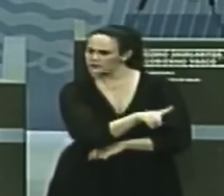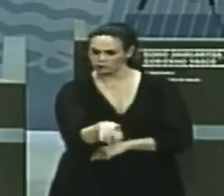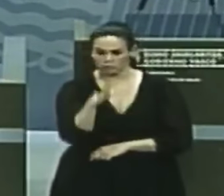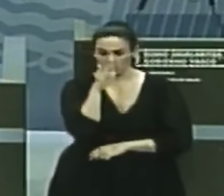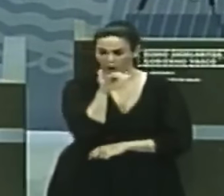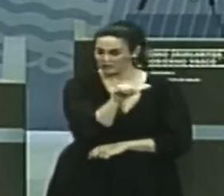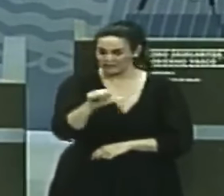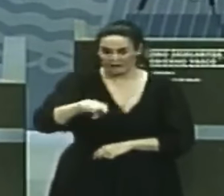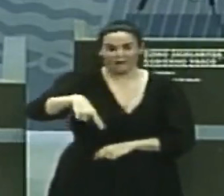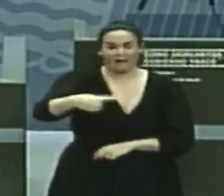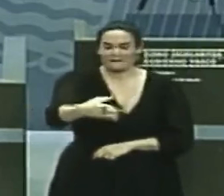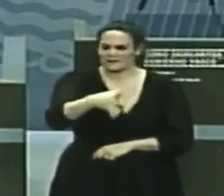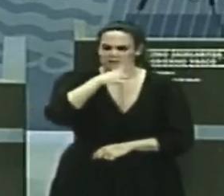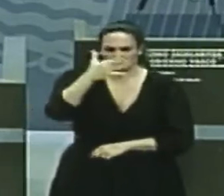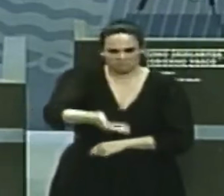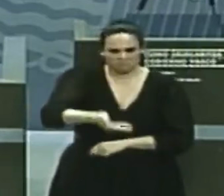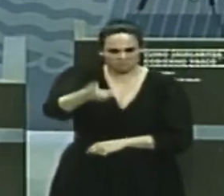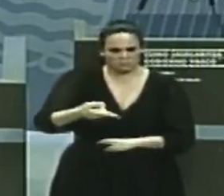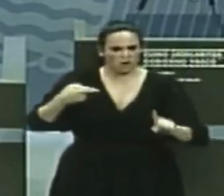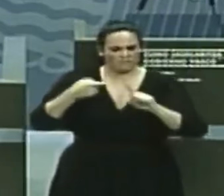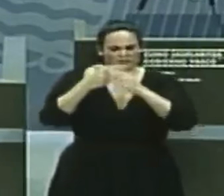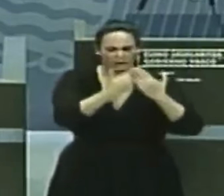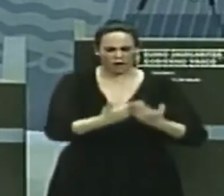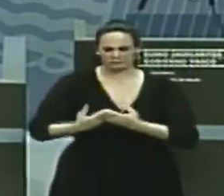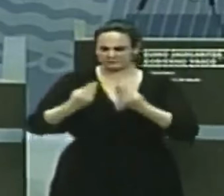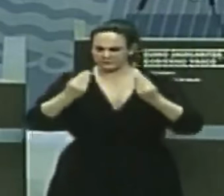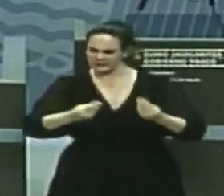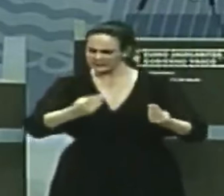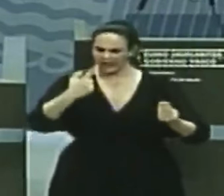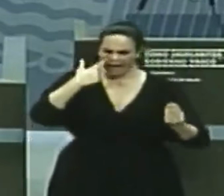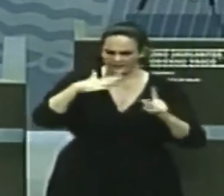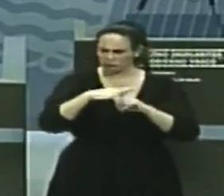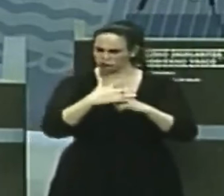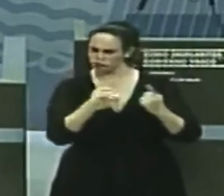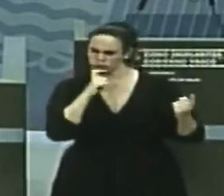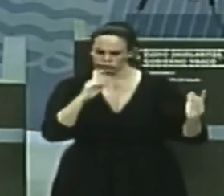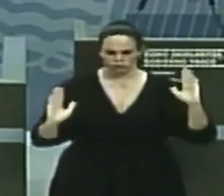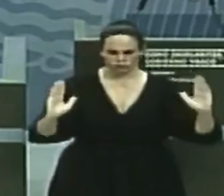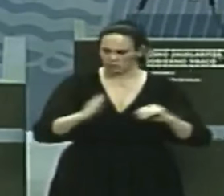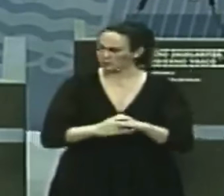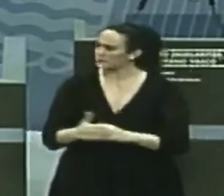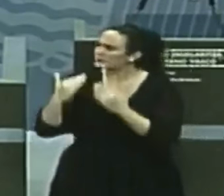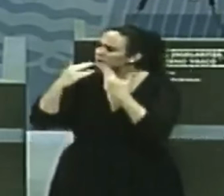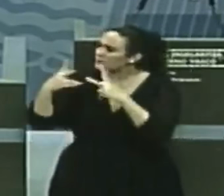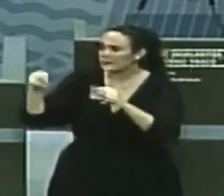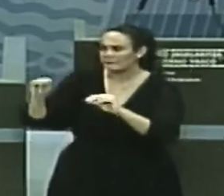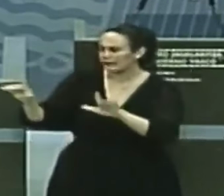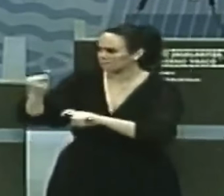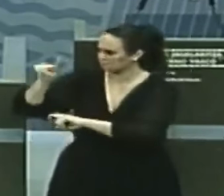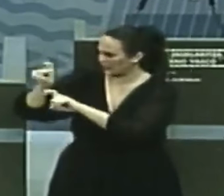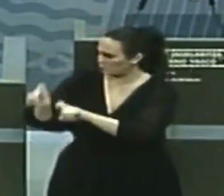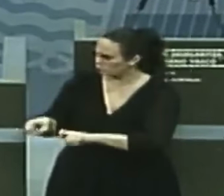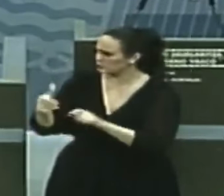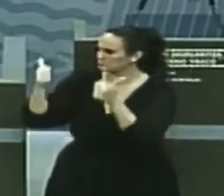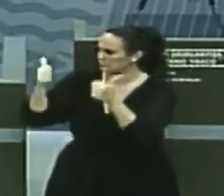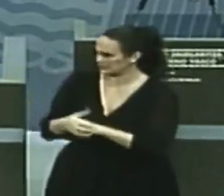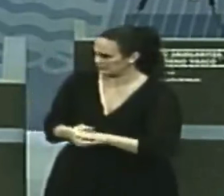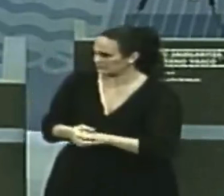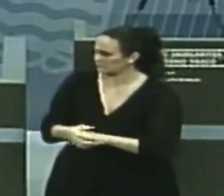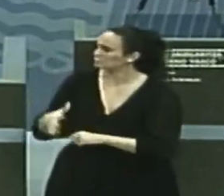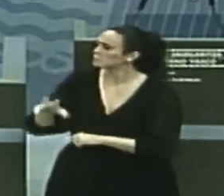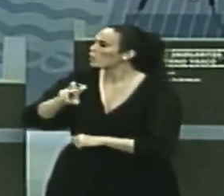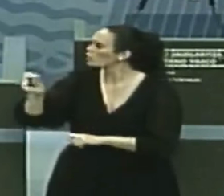fundamental a la hora de analizar en qué momento nos encontramos de la epidemia eskerrik asko no hay más preguntas recogidas en el día de hoy